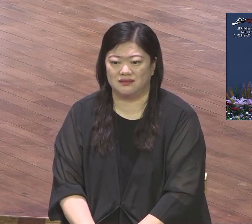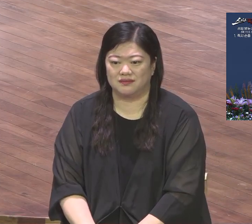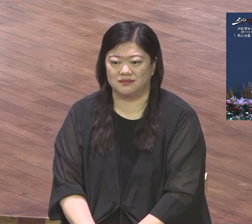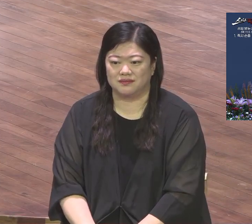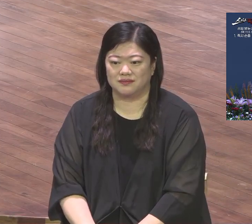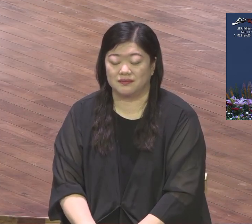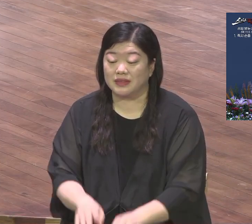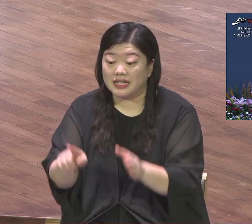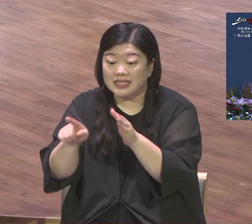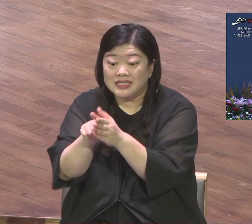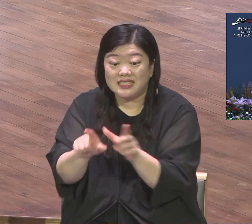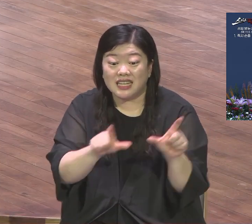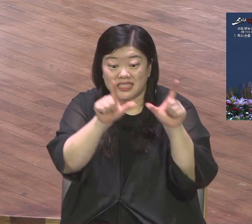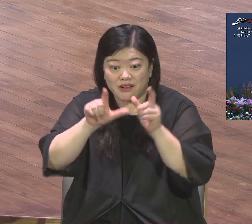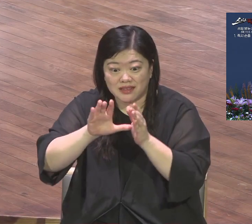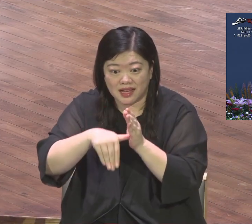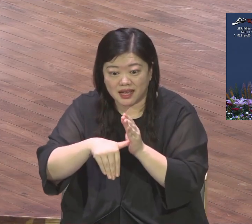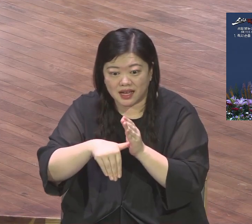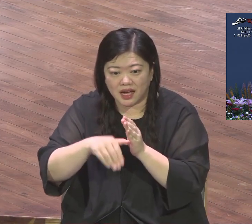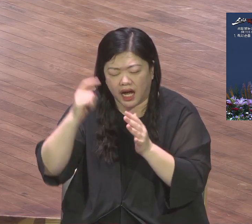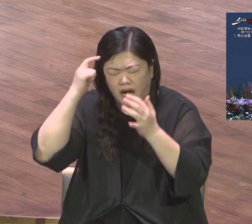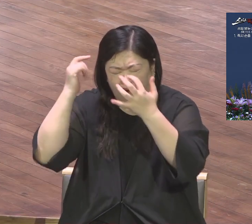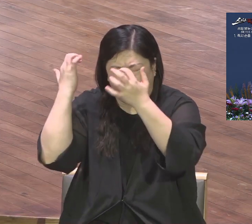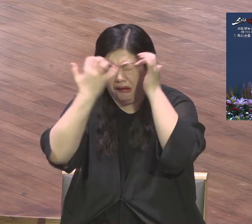신앙생활하면서 머리가 복잡해.